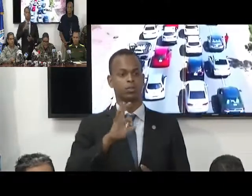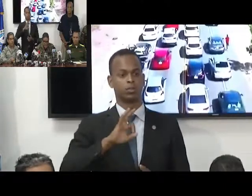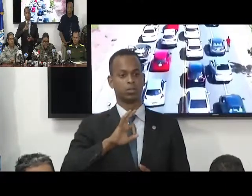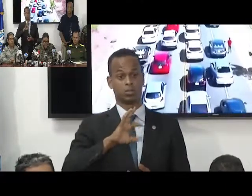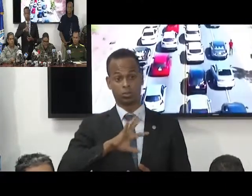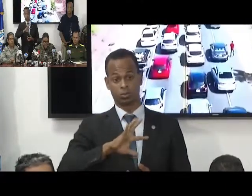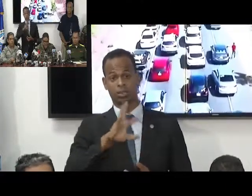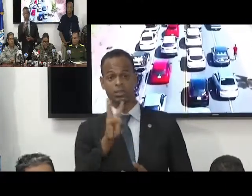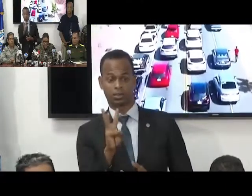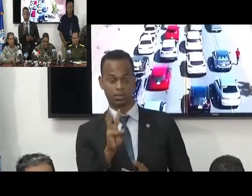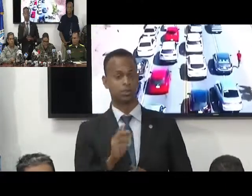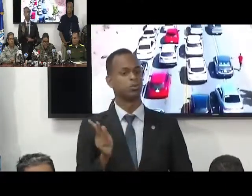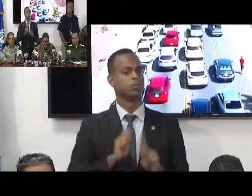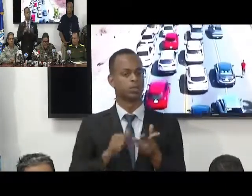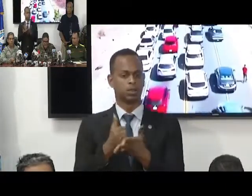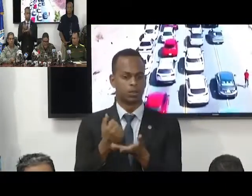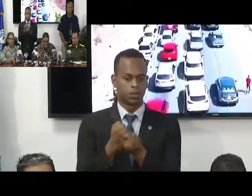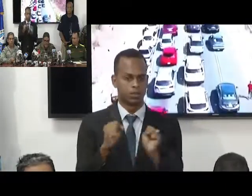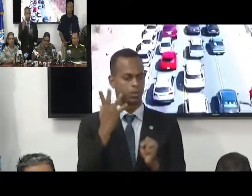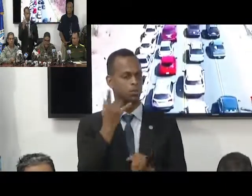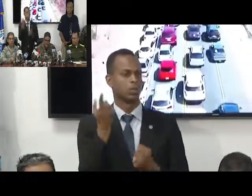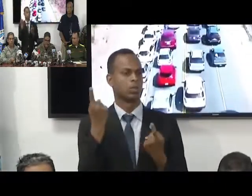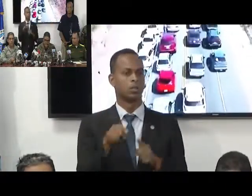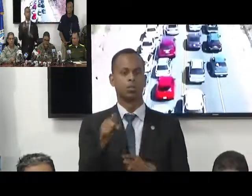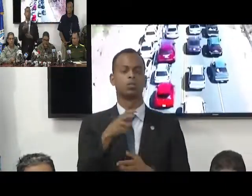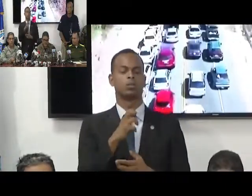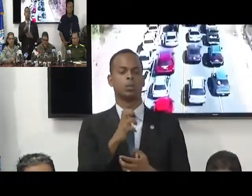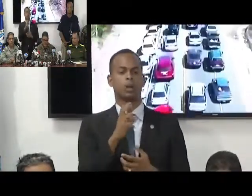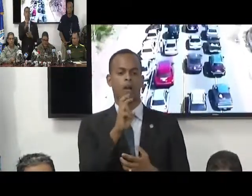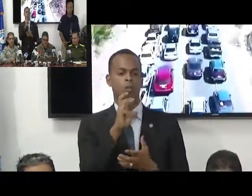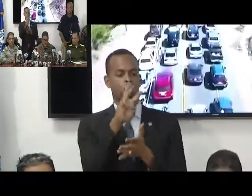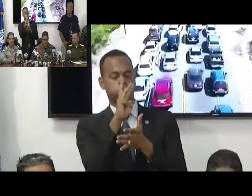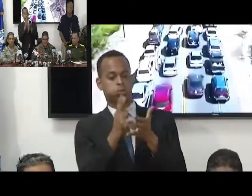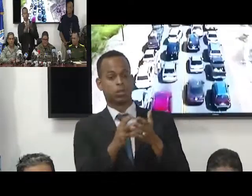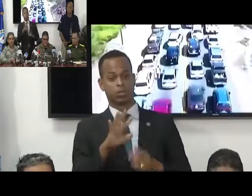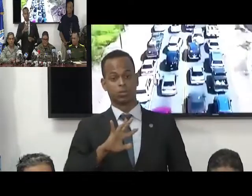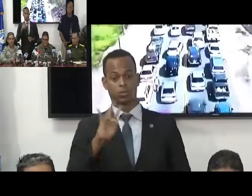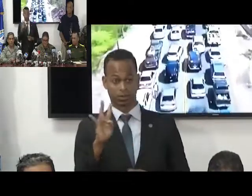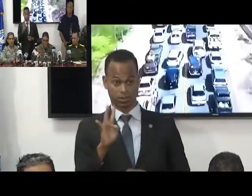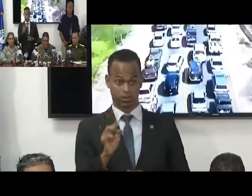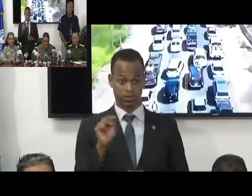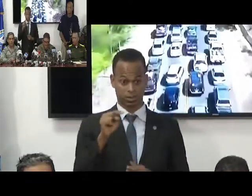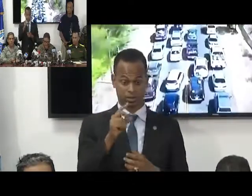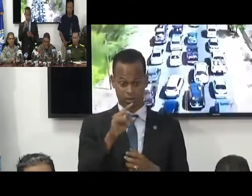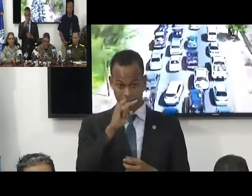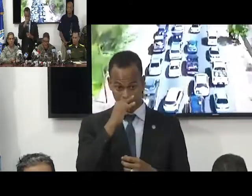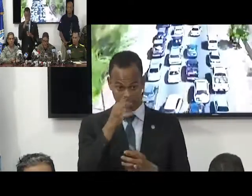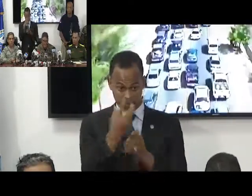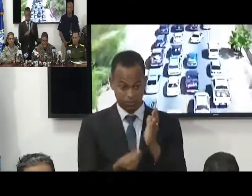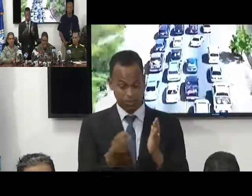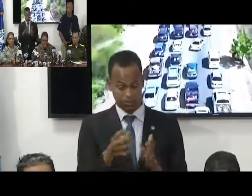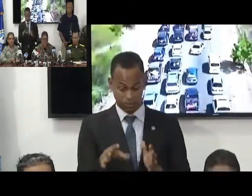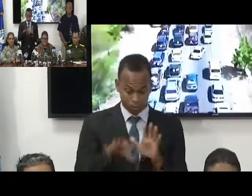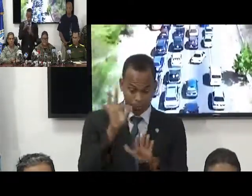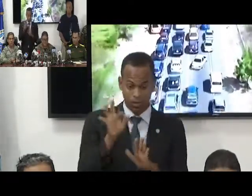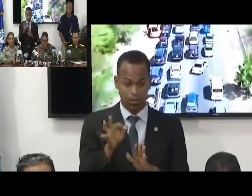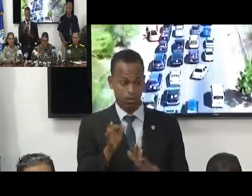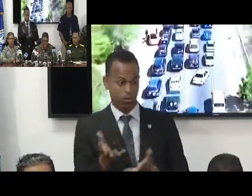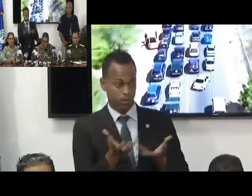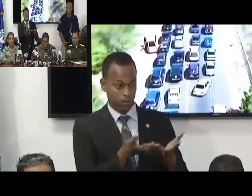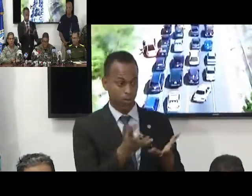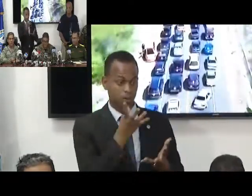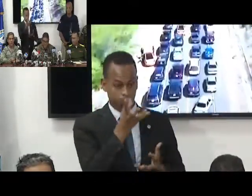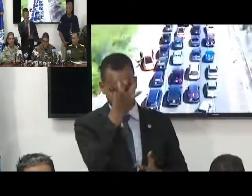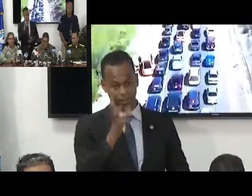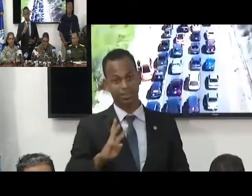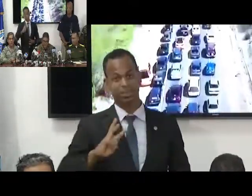2.956. Personas rescatadas por presentar signos de ahogamiento, 57. Menores extraviados y entregados a sus padres,